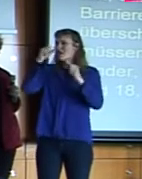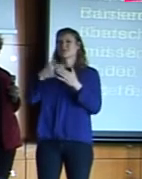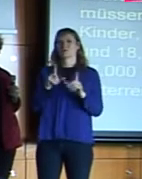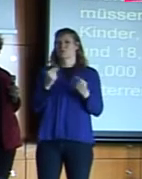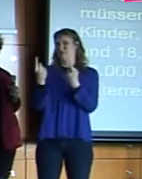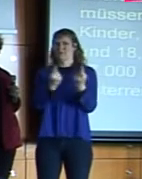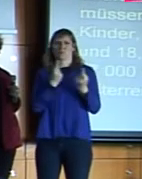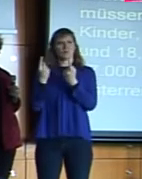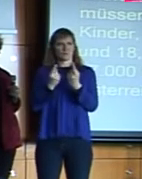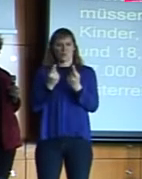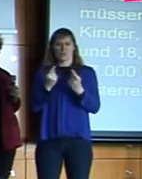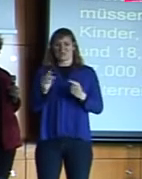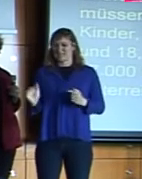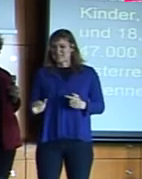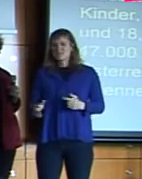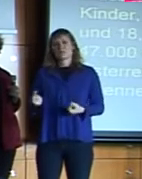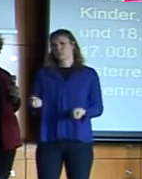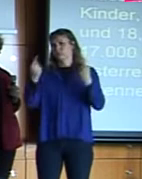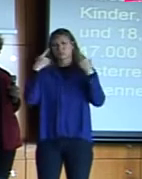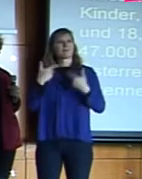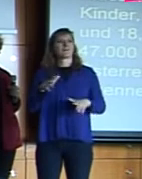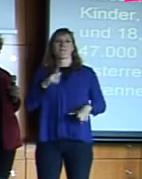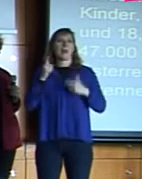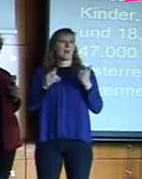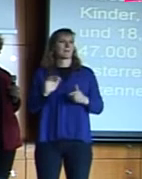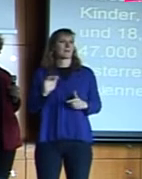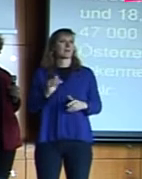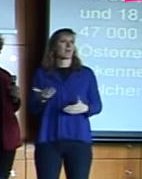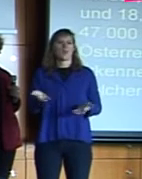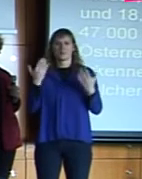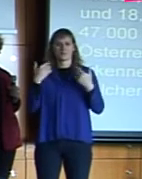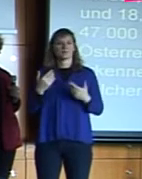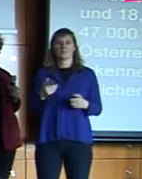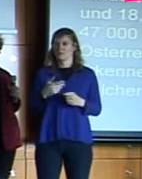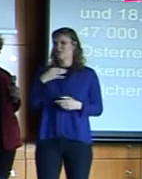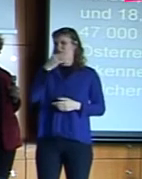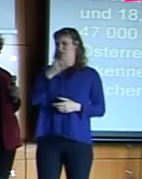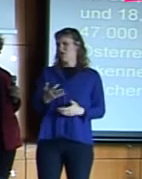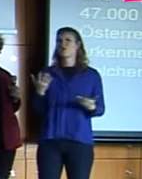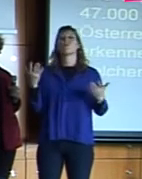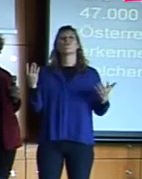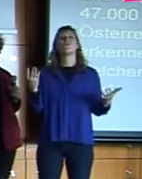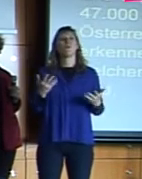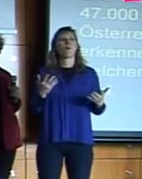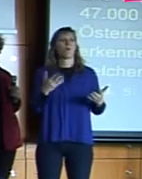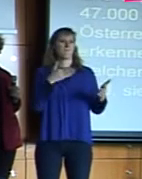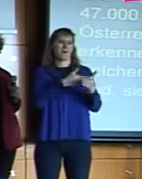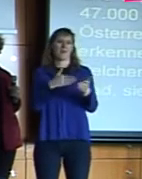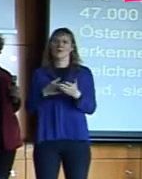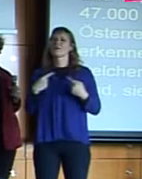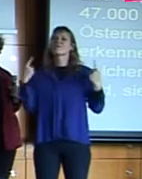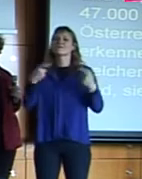stehen und dass sie ihre Kindheit dadurch verlieren, dann frage ich mich, welche Barrieren sind da, die wir